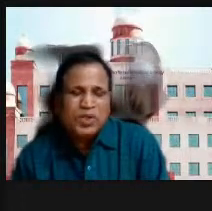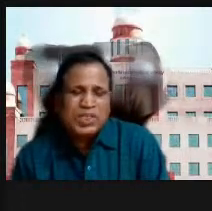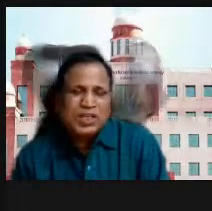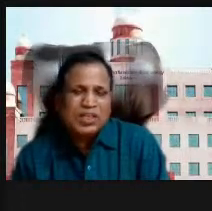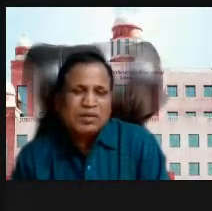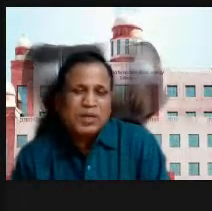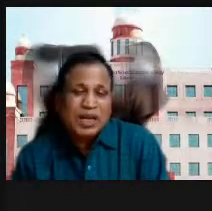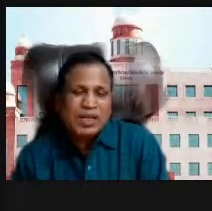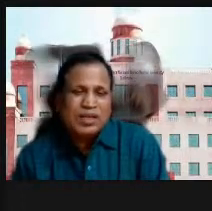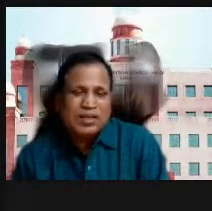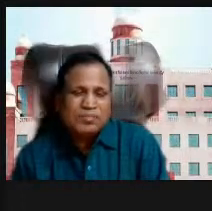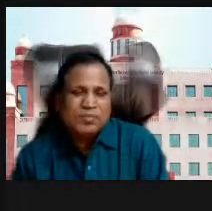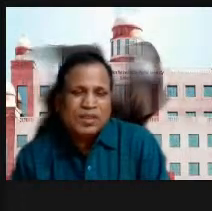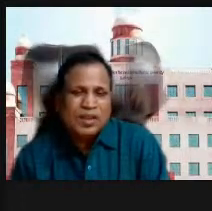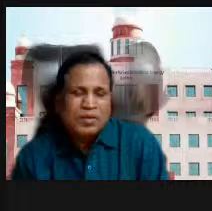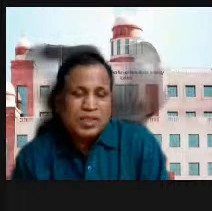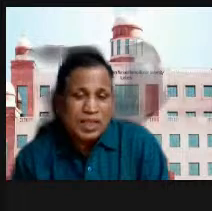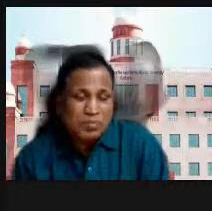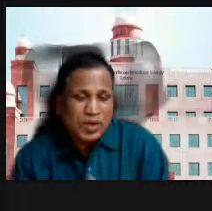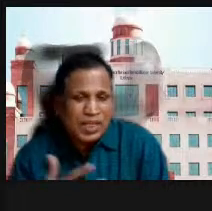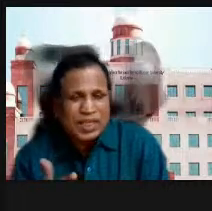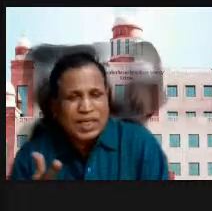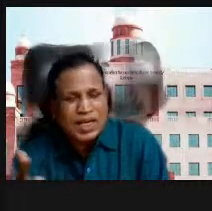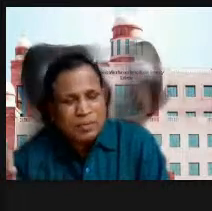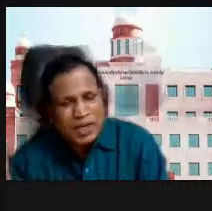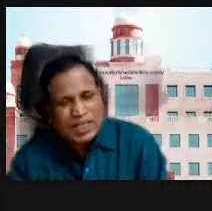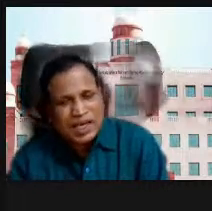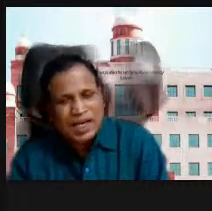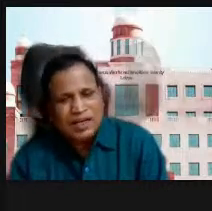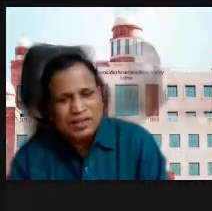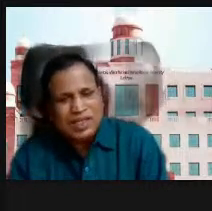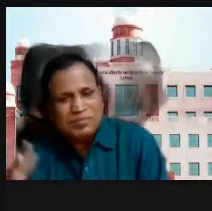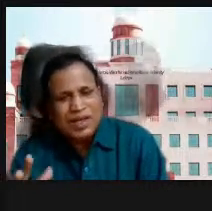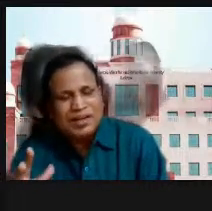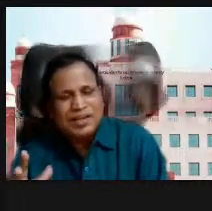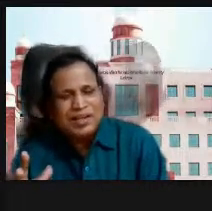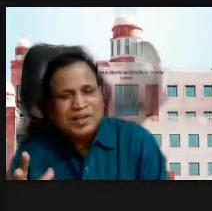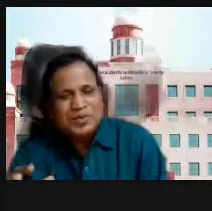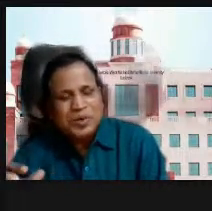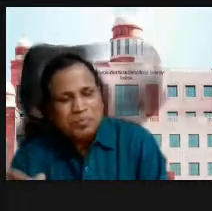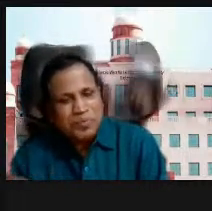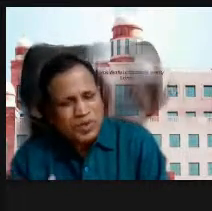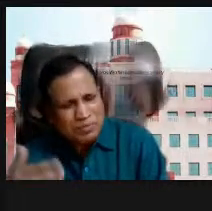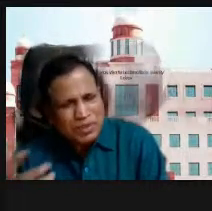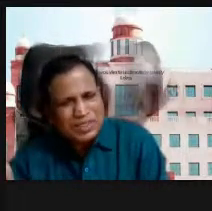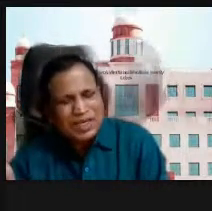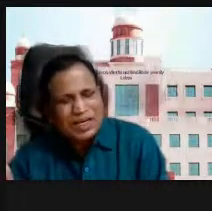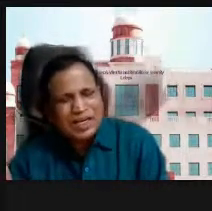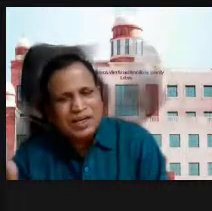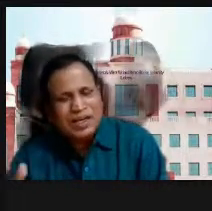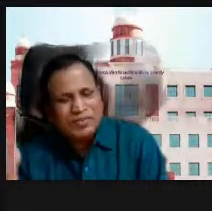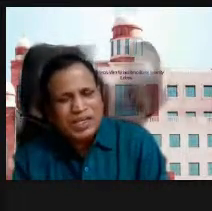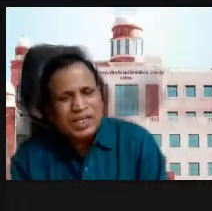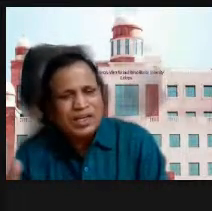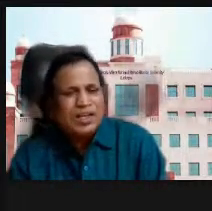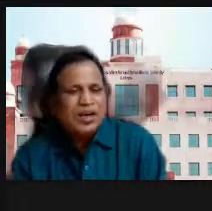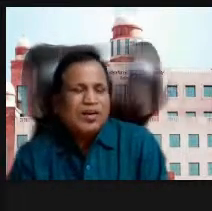perforation in the middle ear, जिसे हम लोग कहते हैं बहता कान, सावधान. So most of the children living in